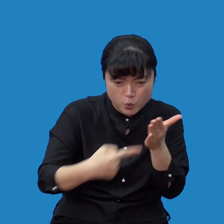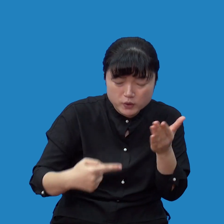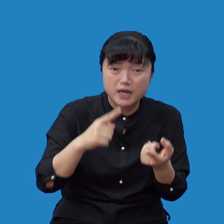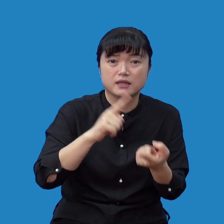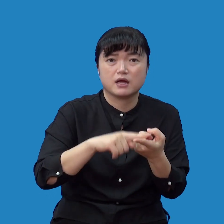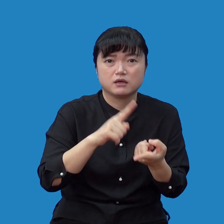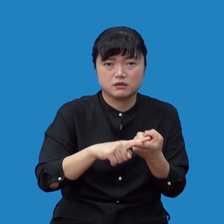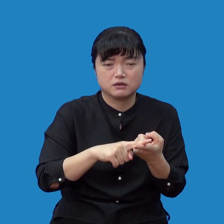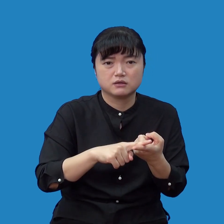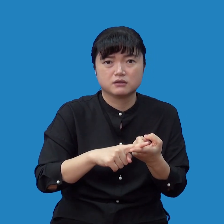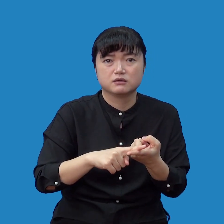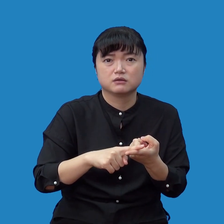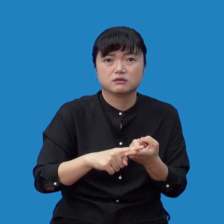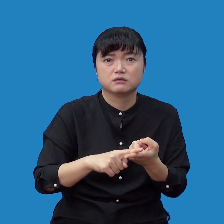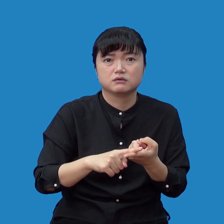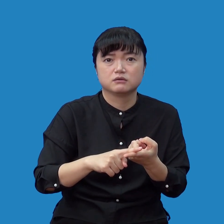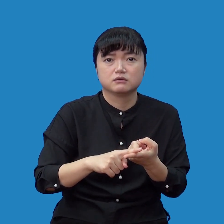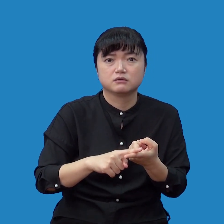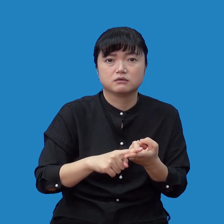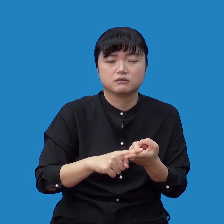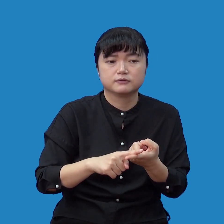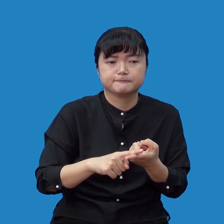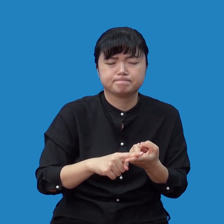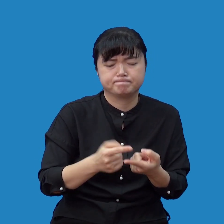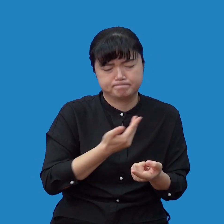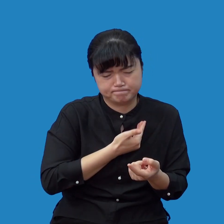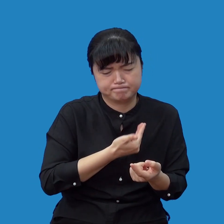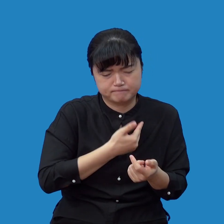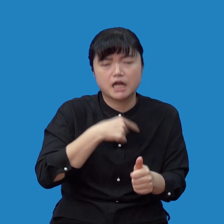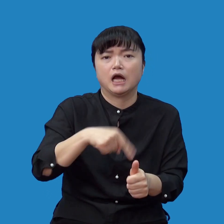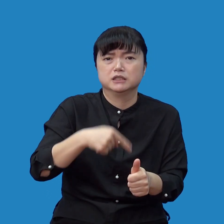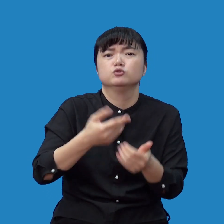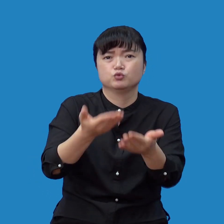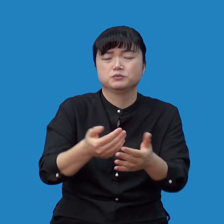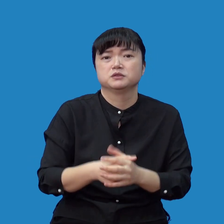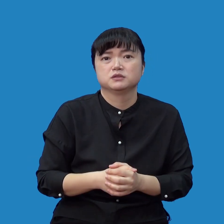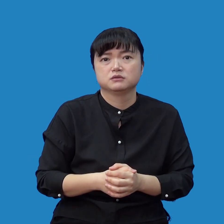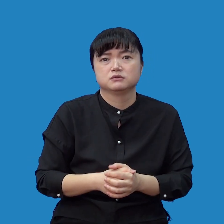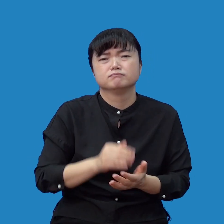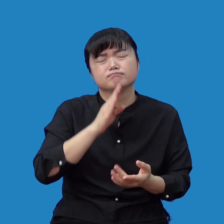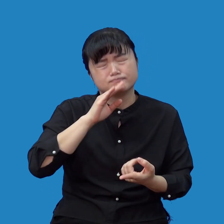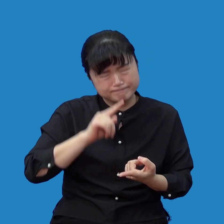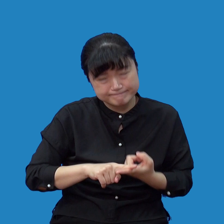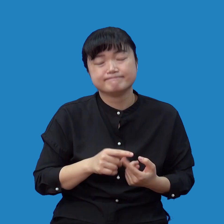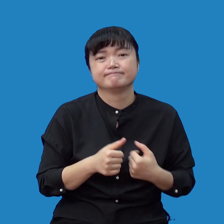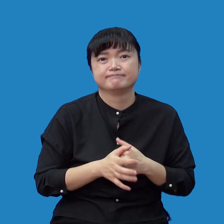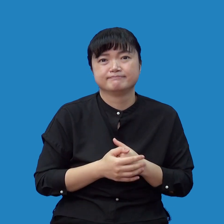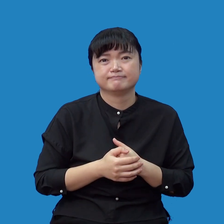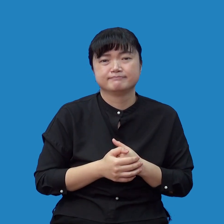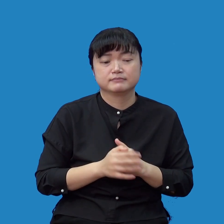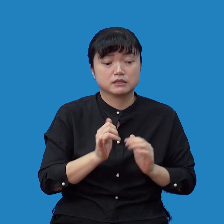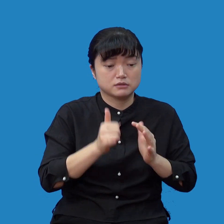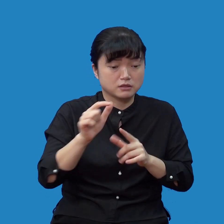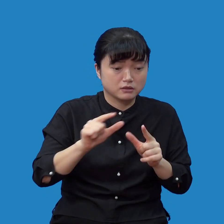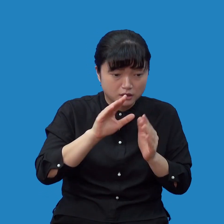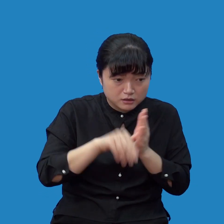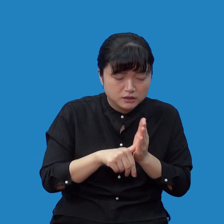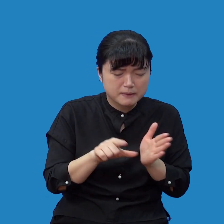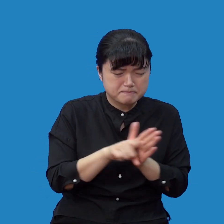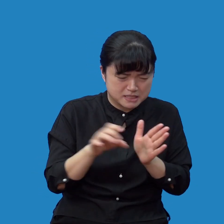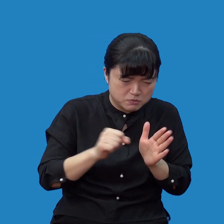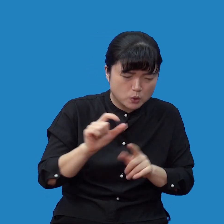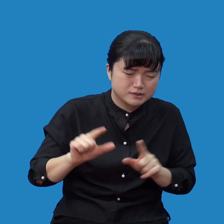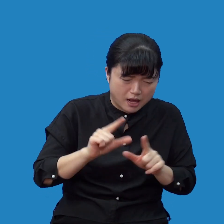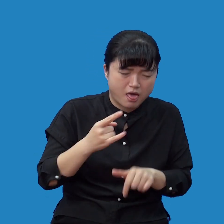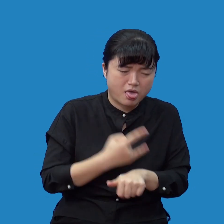손해보는 것, 이거 감수하는 것을 가르치십시오. 당연합니다. 내가 세상 살면서 믿음으로 산다고 하면서